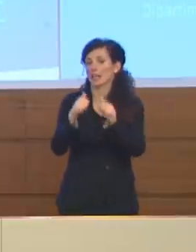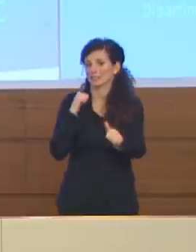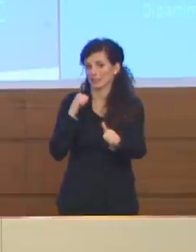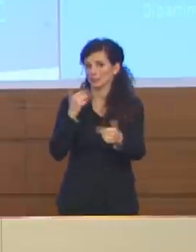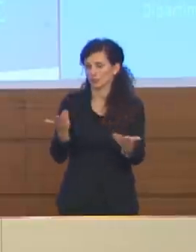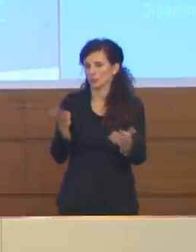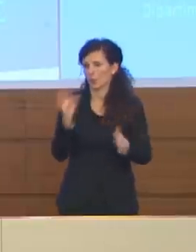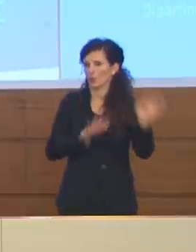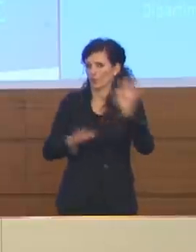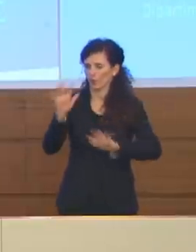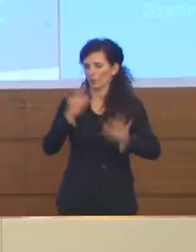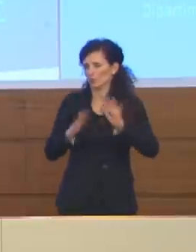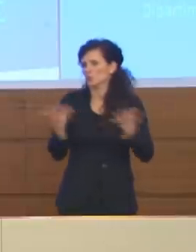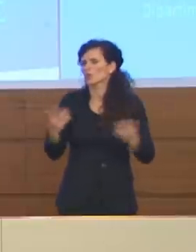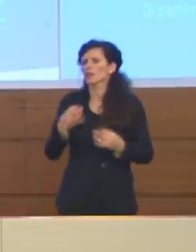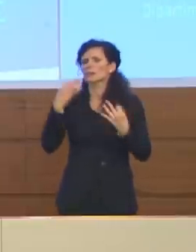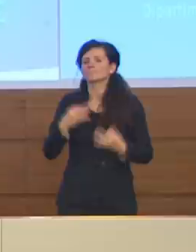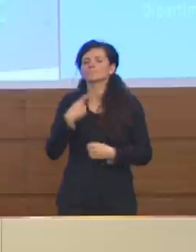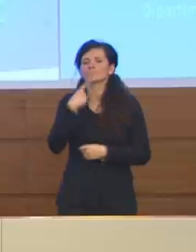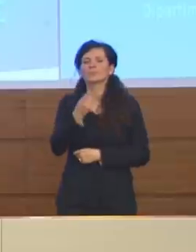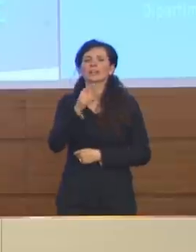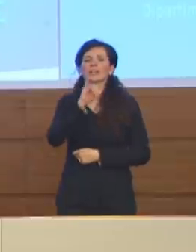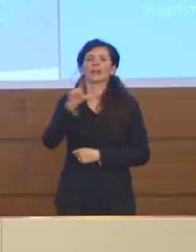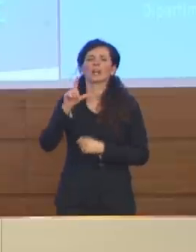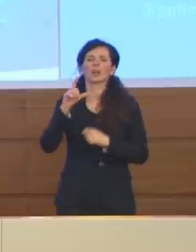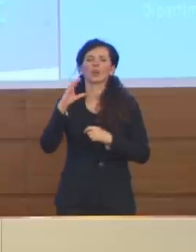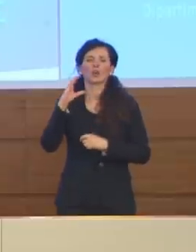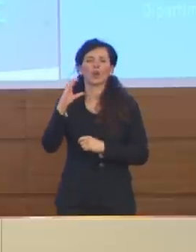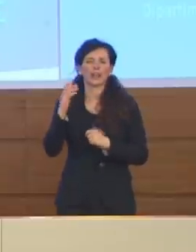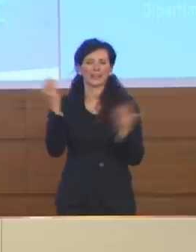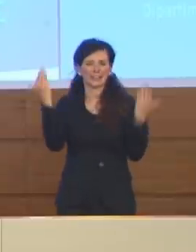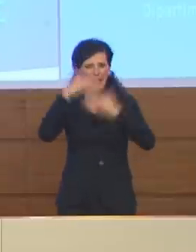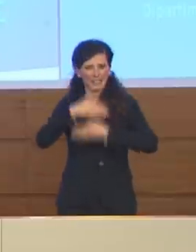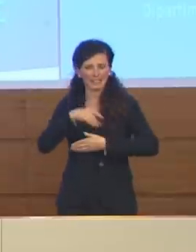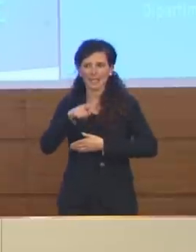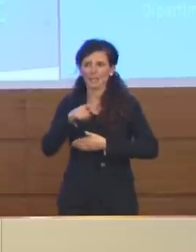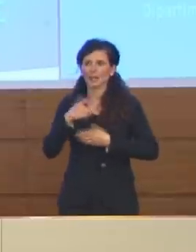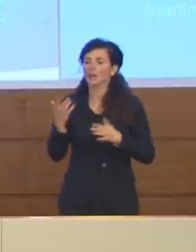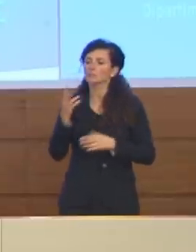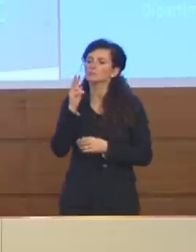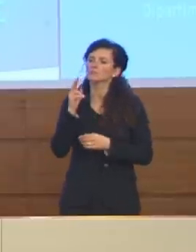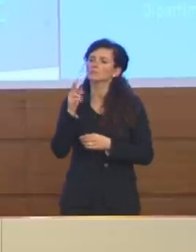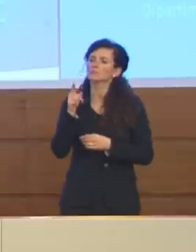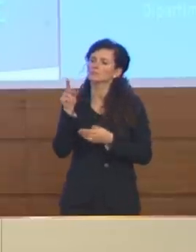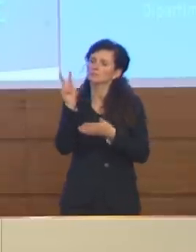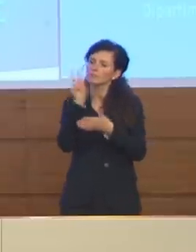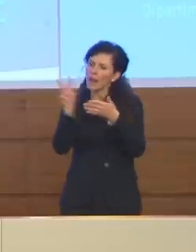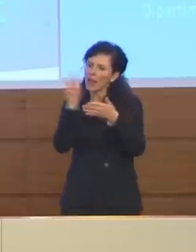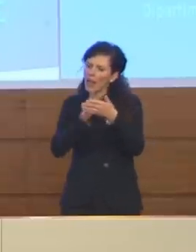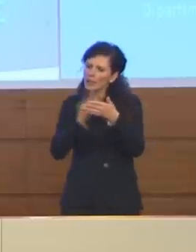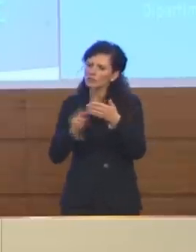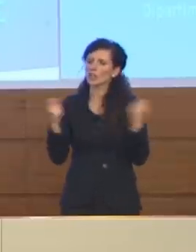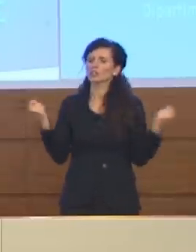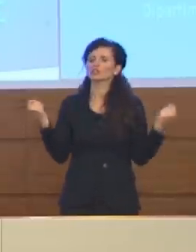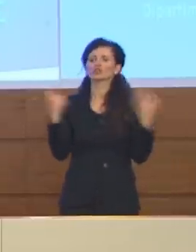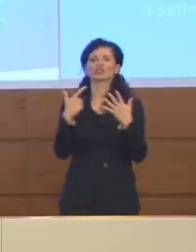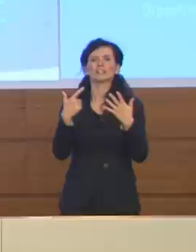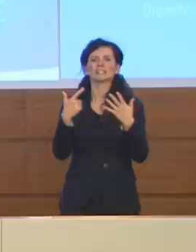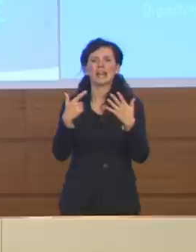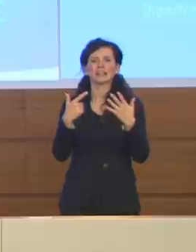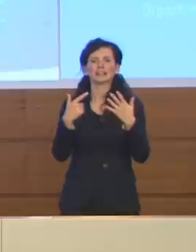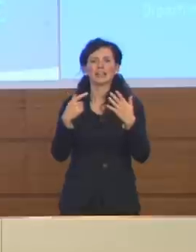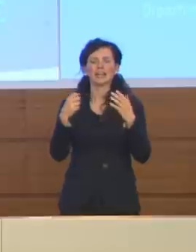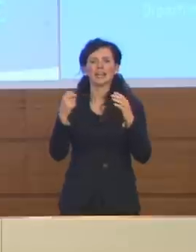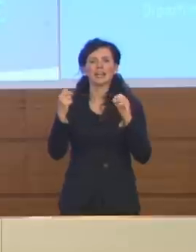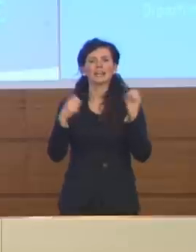sera perché oggi mi sembra evidente che collega il corriere la sera hanno avuto il piacere di leggere le 17 slide che la task force e ha presentato